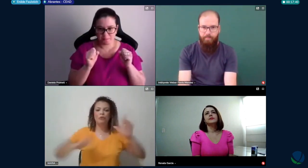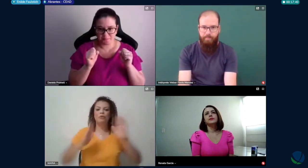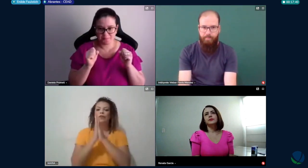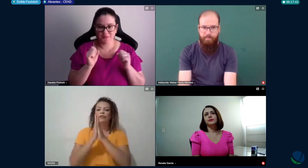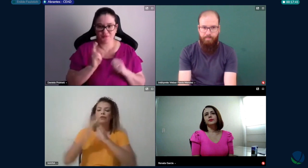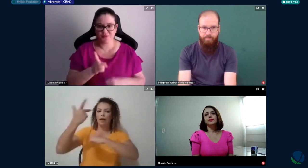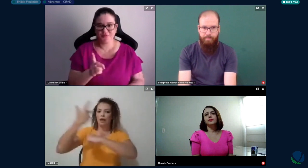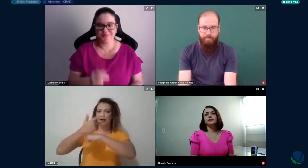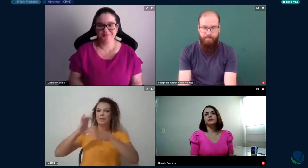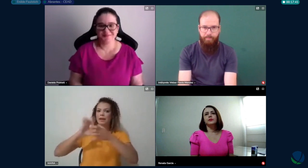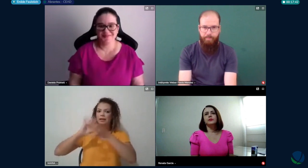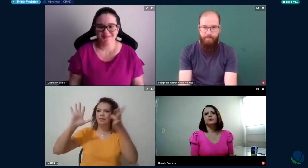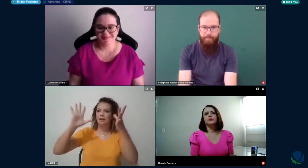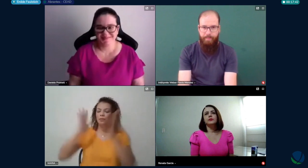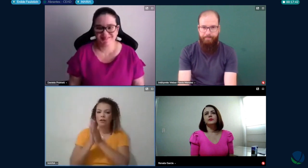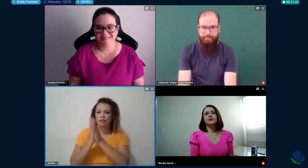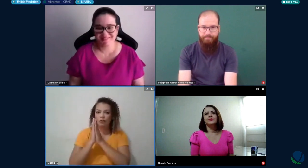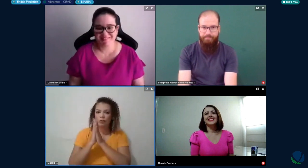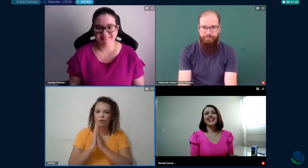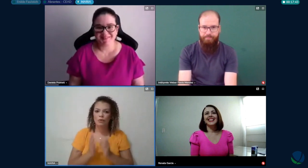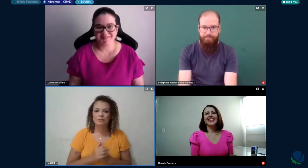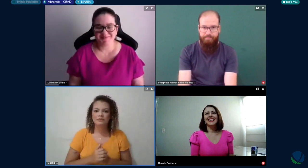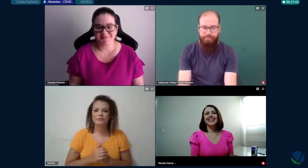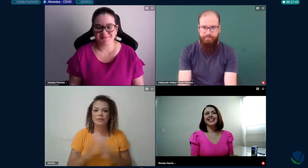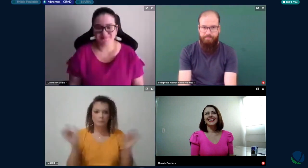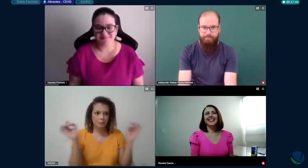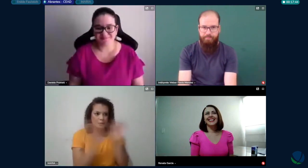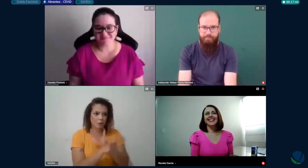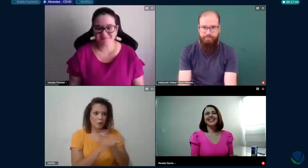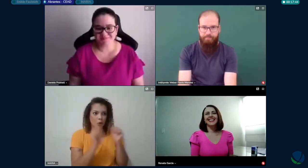Apareci. Pronto.